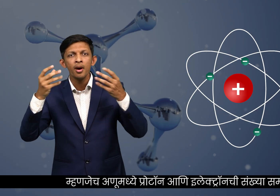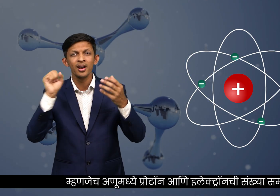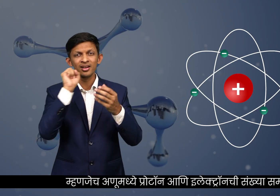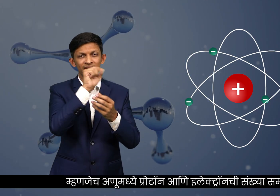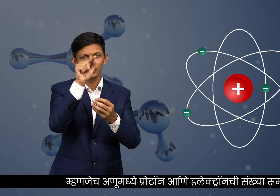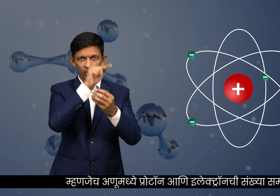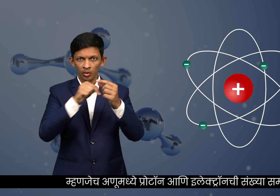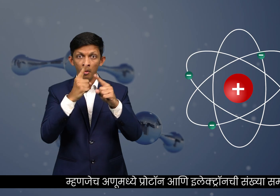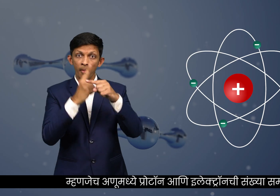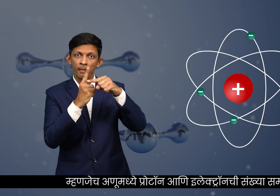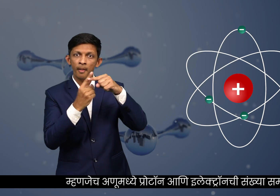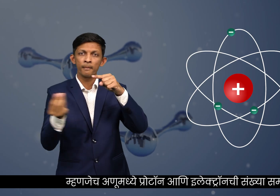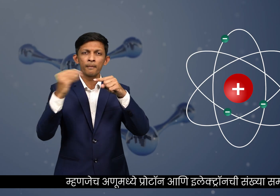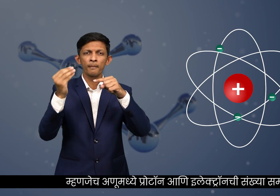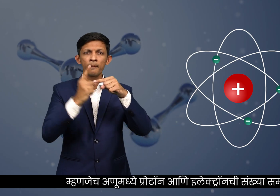संख्या समान असते.